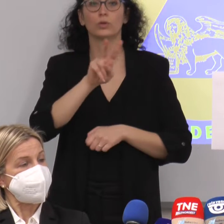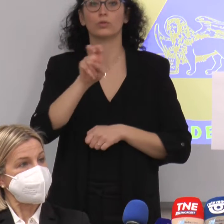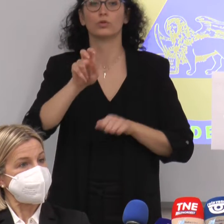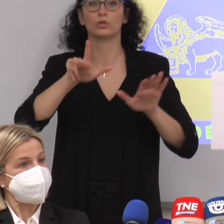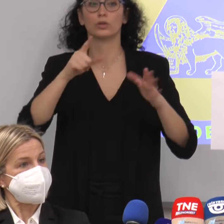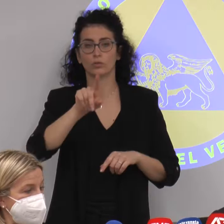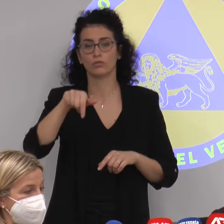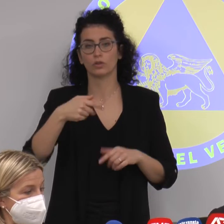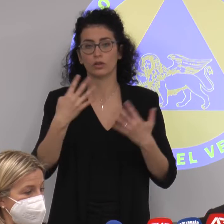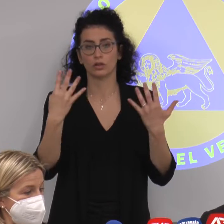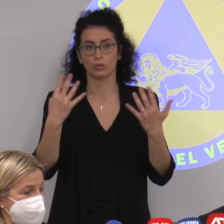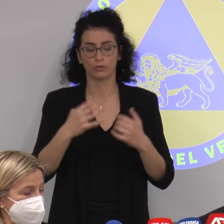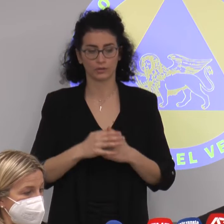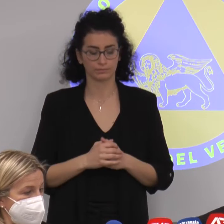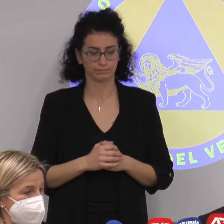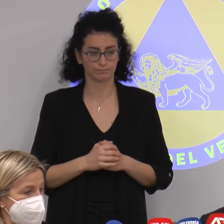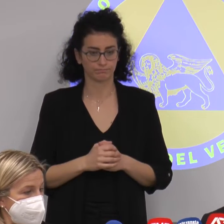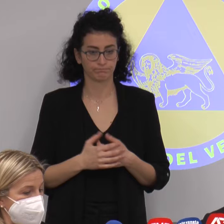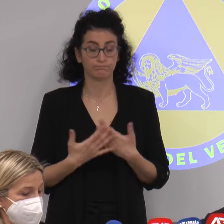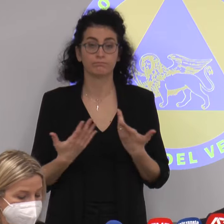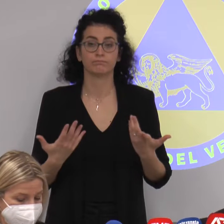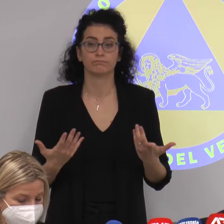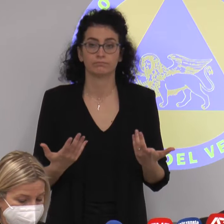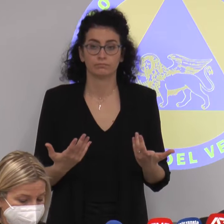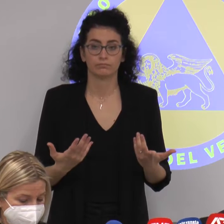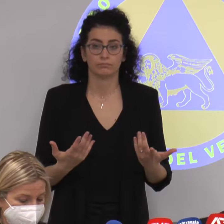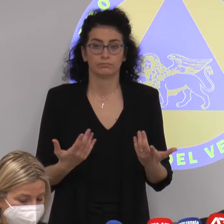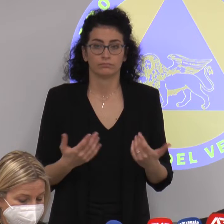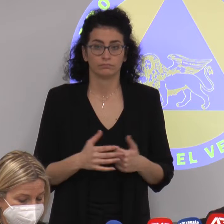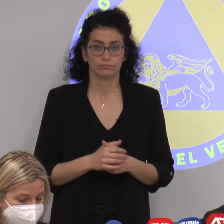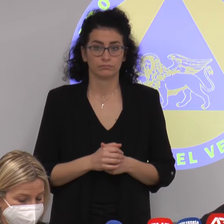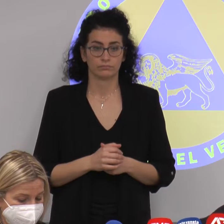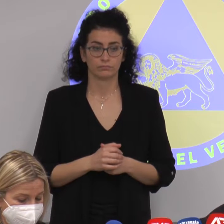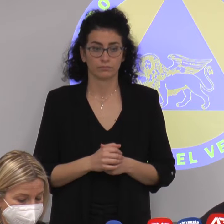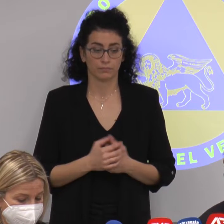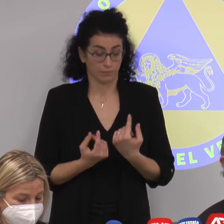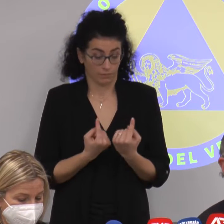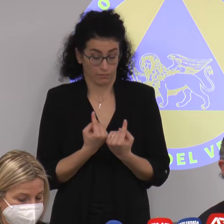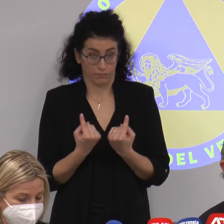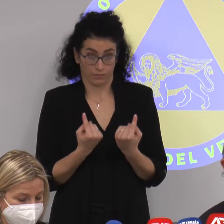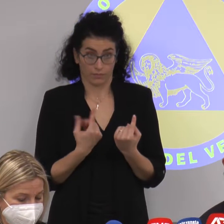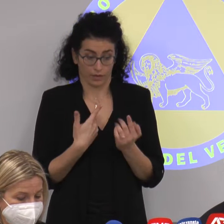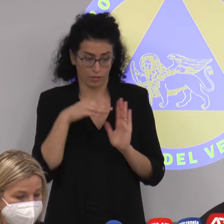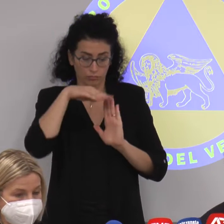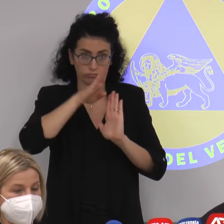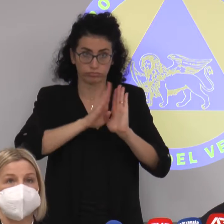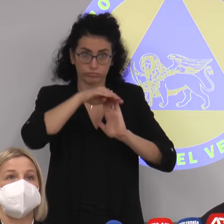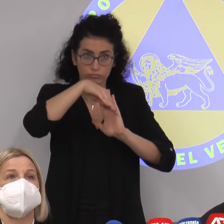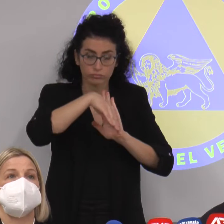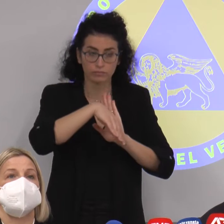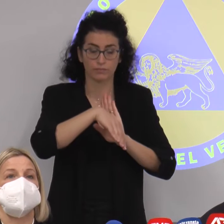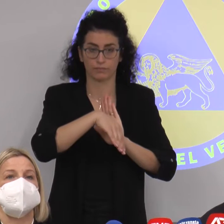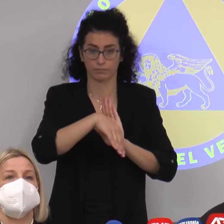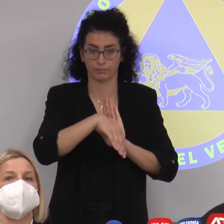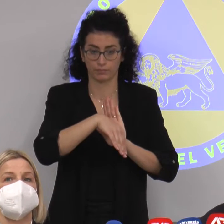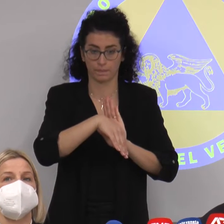poco cambia questo effetto di che sta anche che stiamo vivendo che ha delle curve che sono era in missione eccetera è data dalla